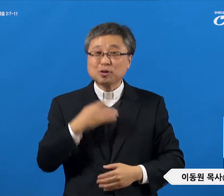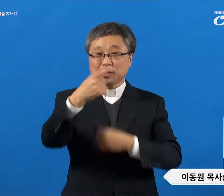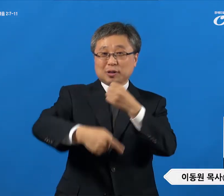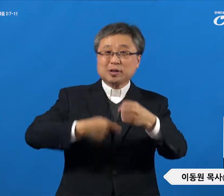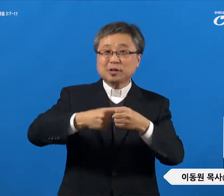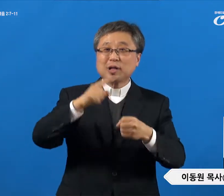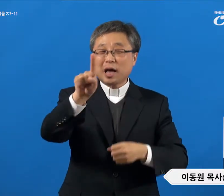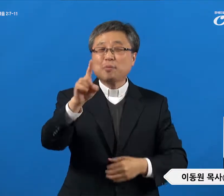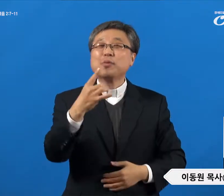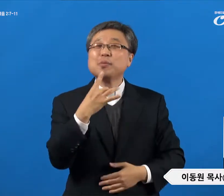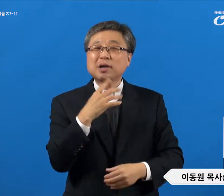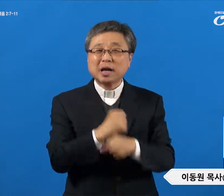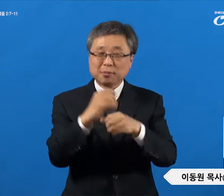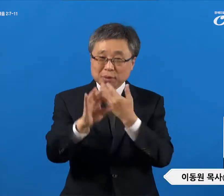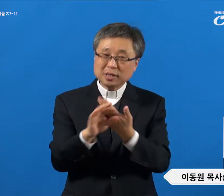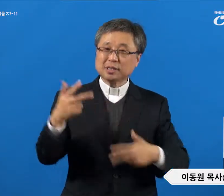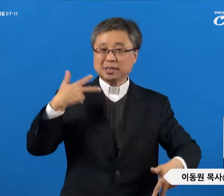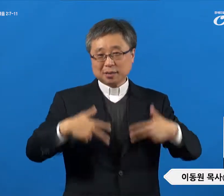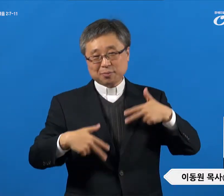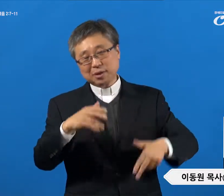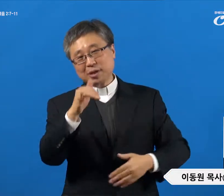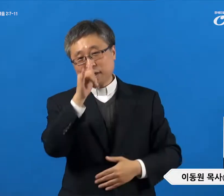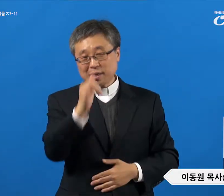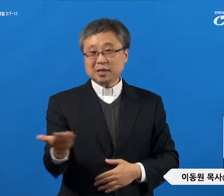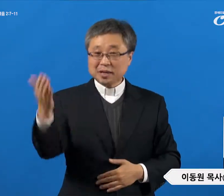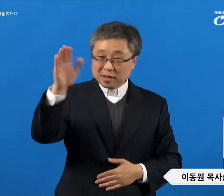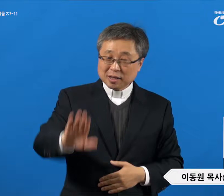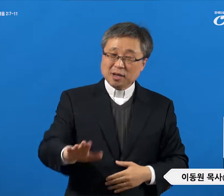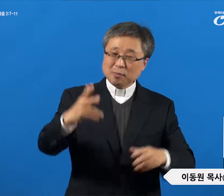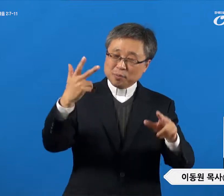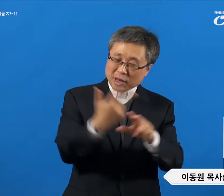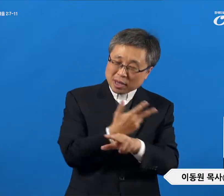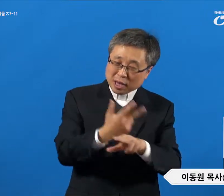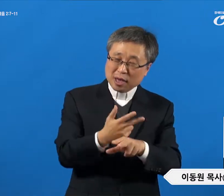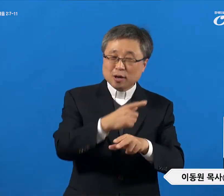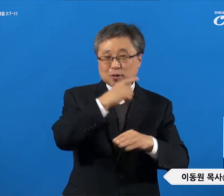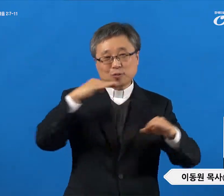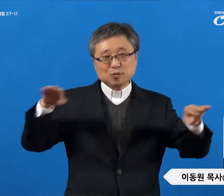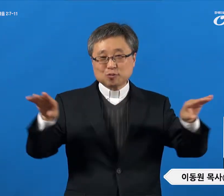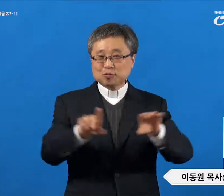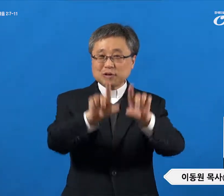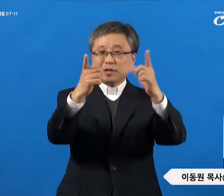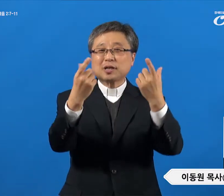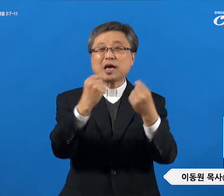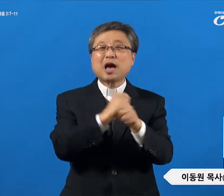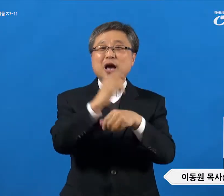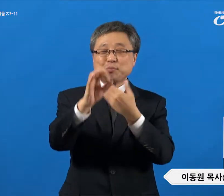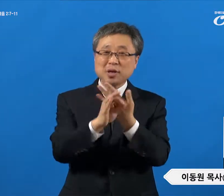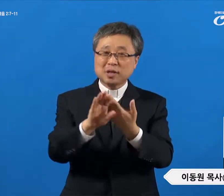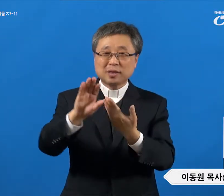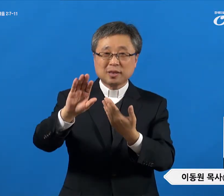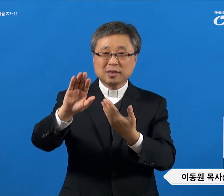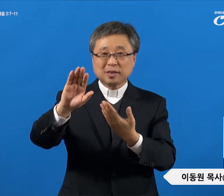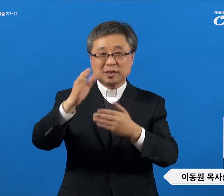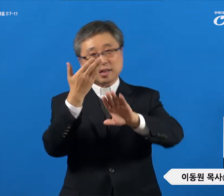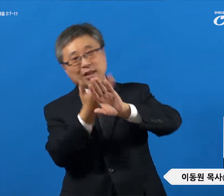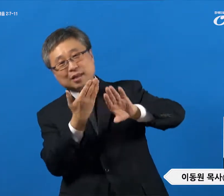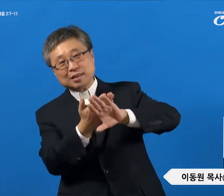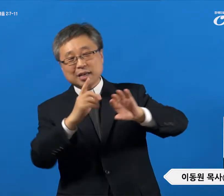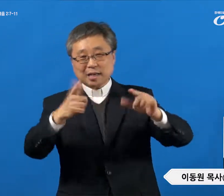번은 재밌어요. 근데 매주일 그렇게 하라면 우리도 달라지죠. 생각이. 달라지지 않겠습니까? 근데 그렇게